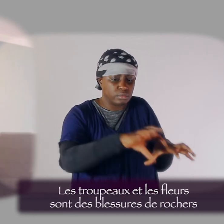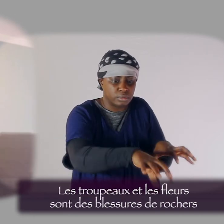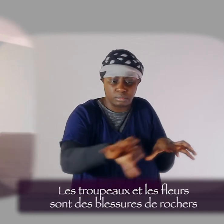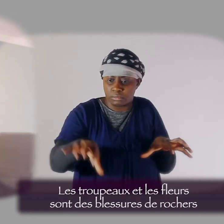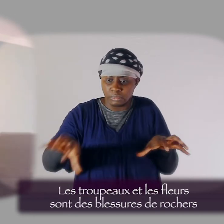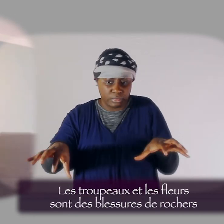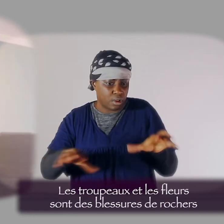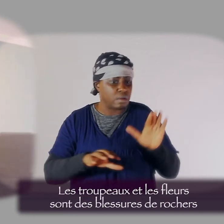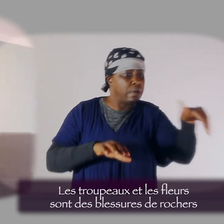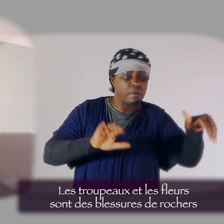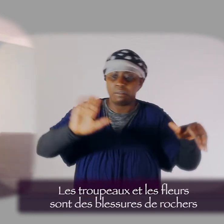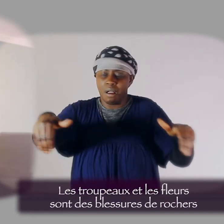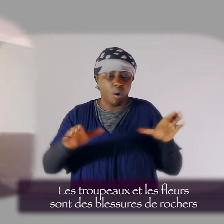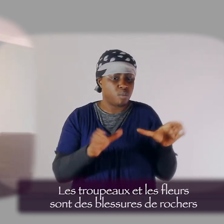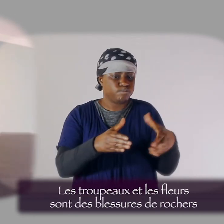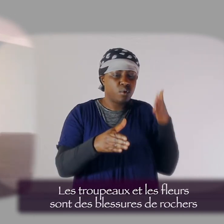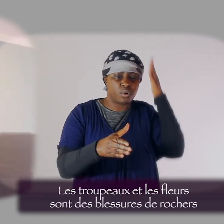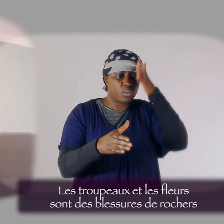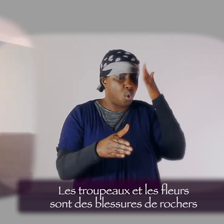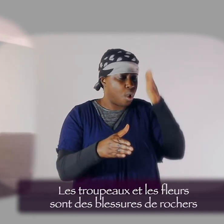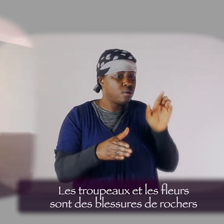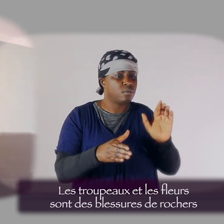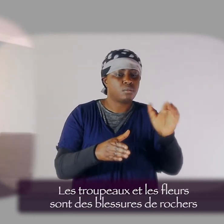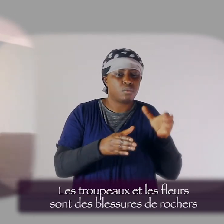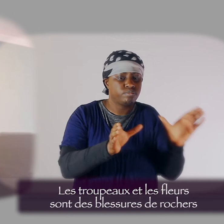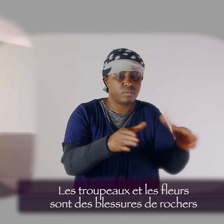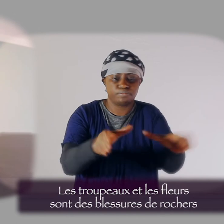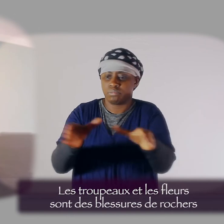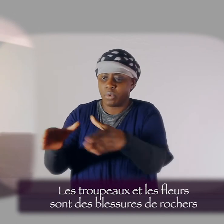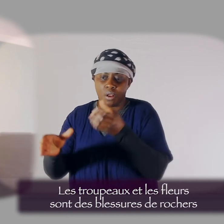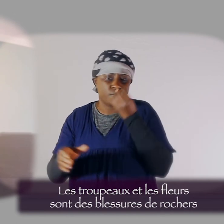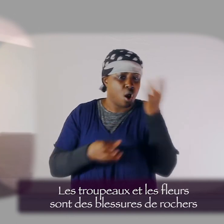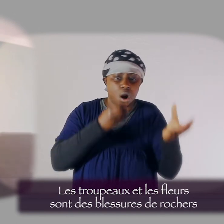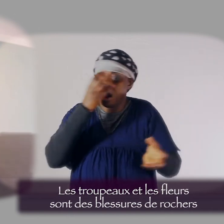羊群和花朵也是岩石的伤口，